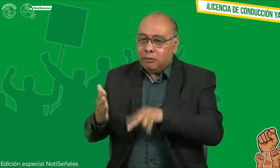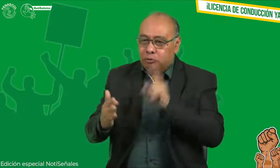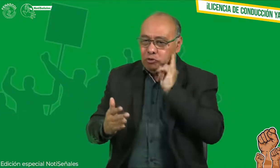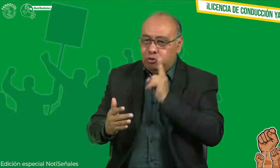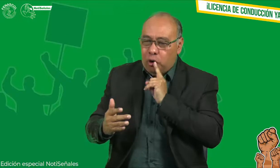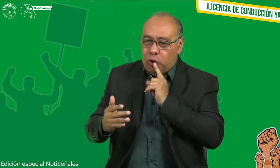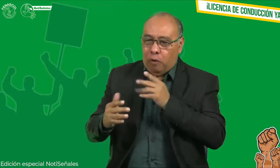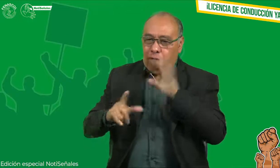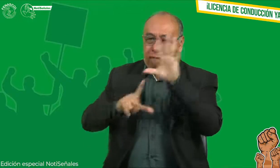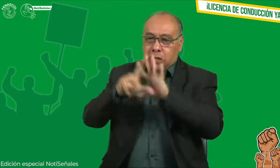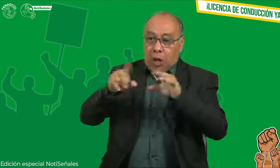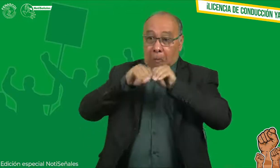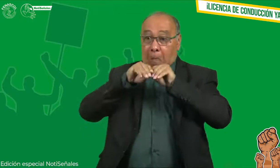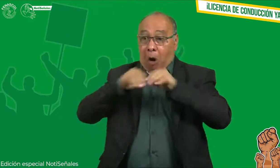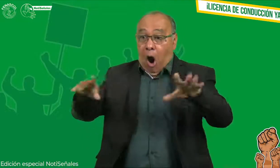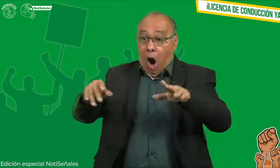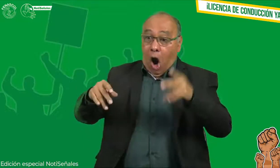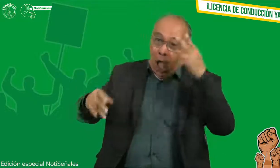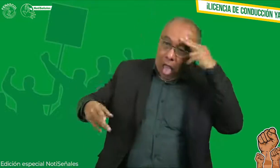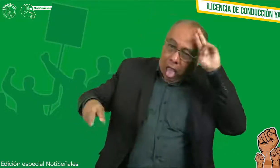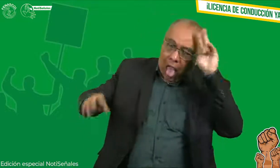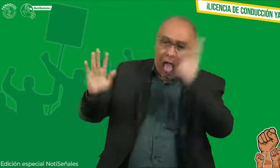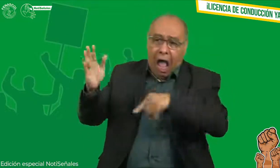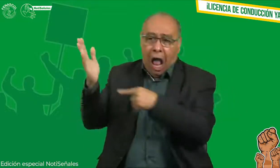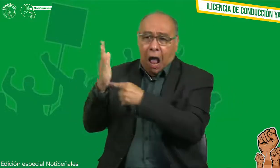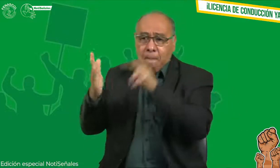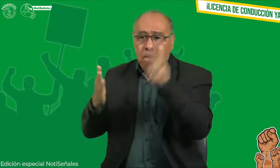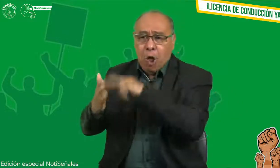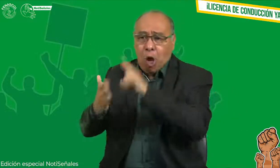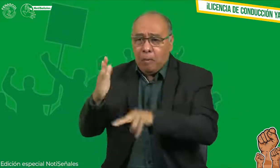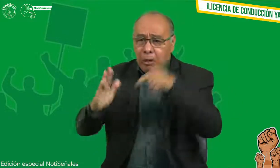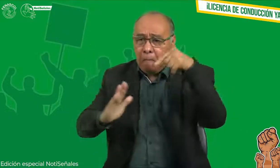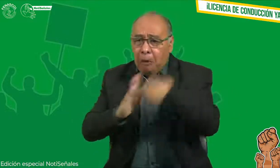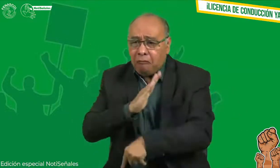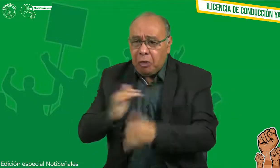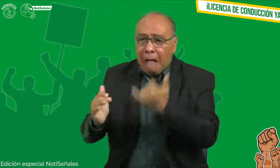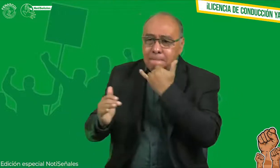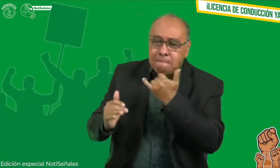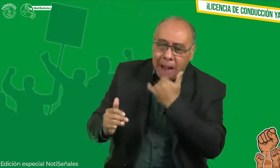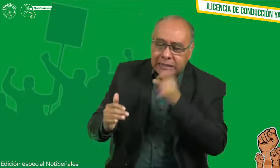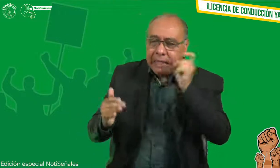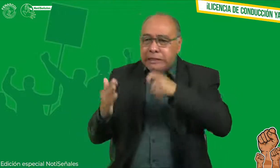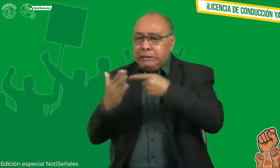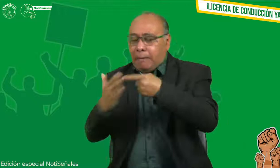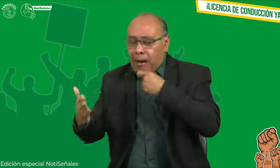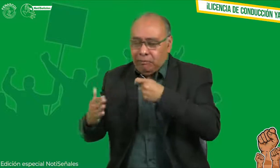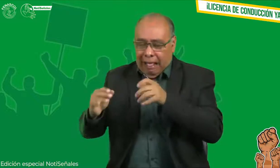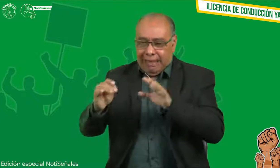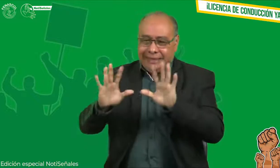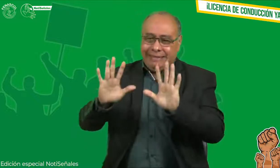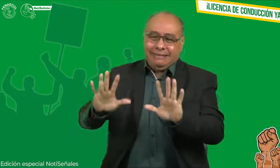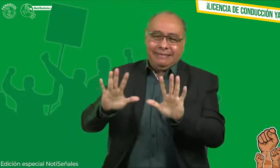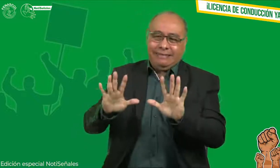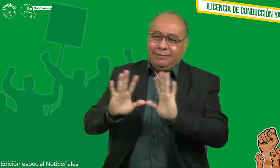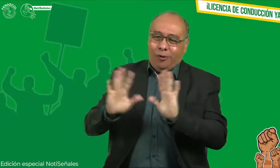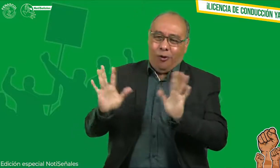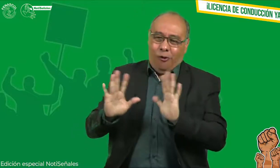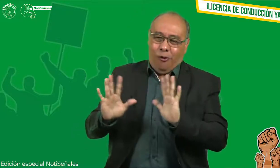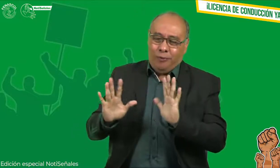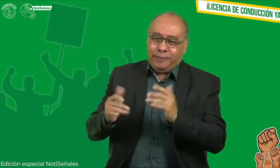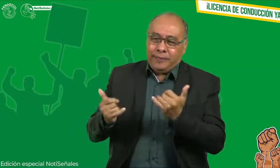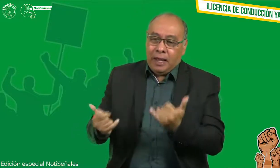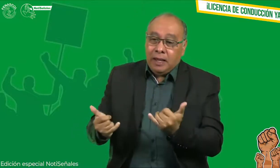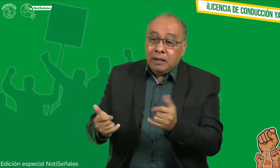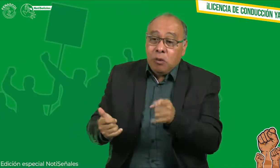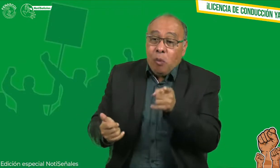¿no? Porque hay ciertas cosas que no quedaron tan claras y que pueden producir una mala interpretación